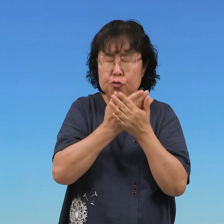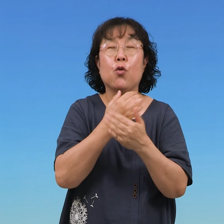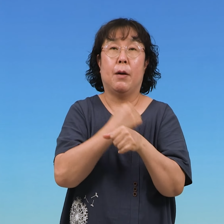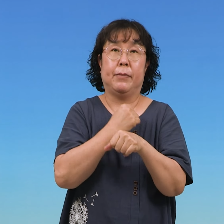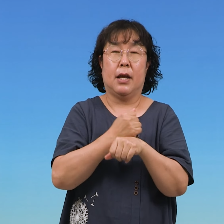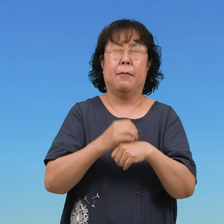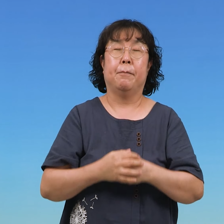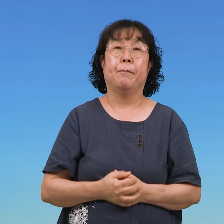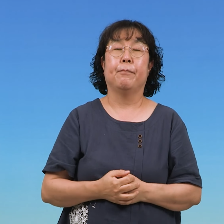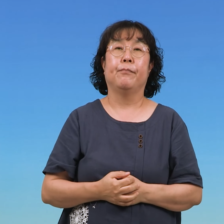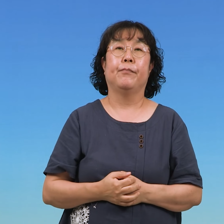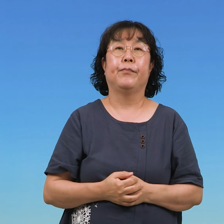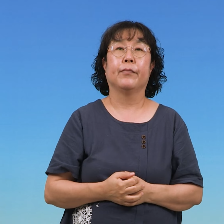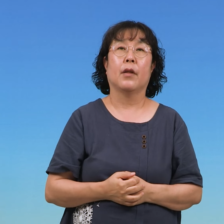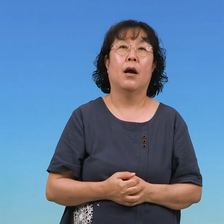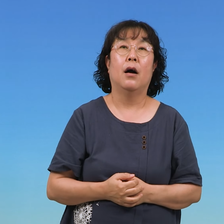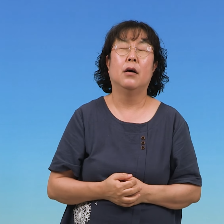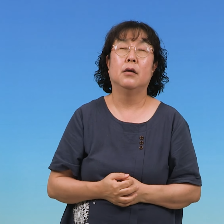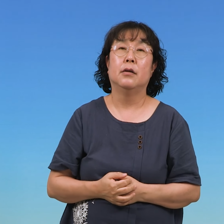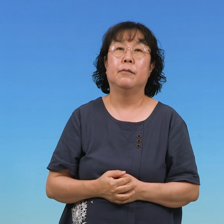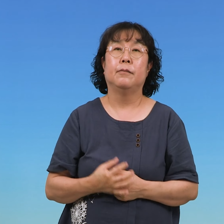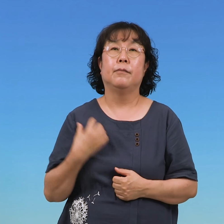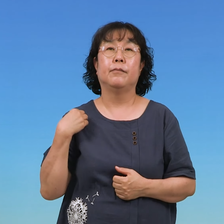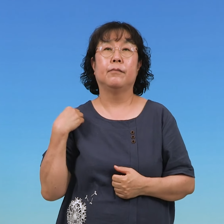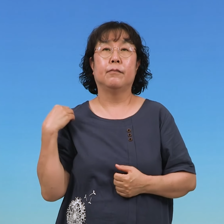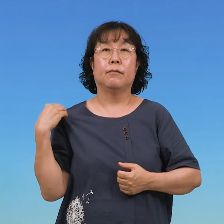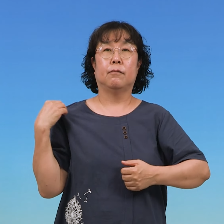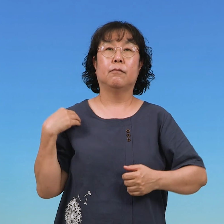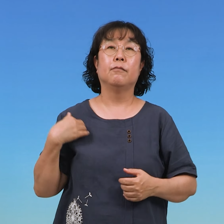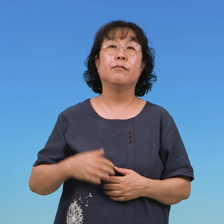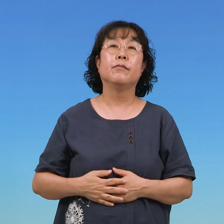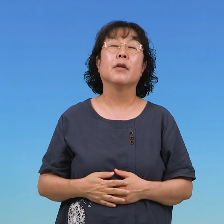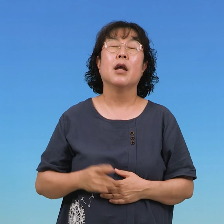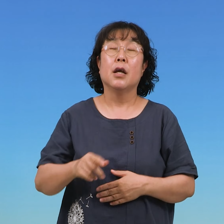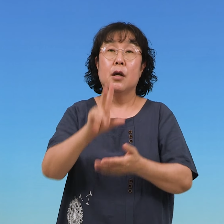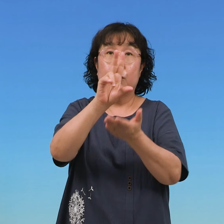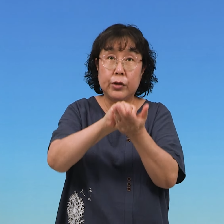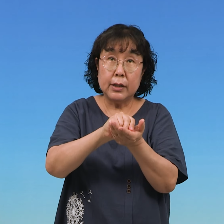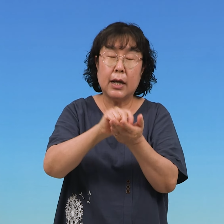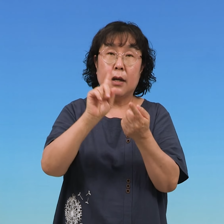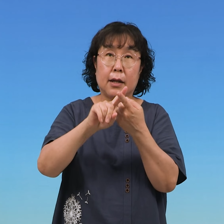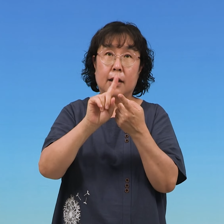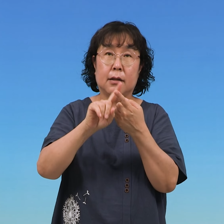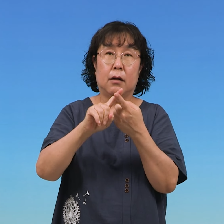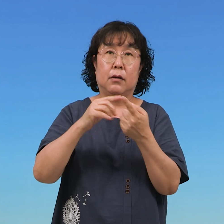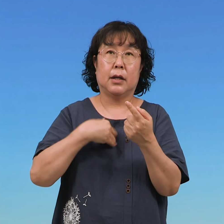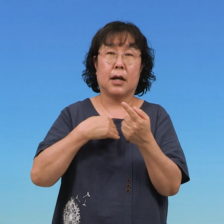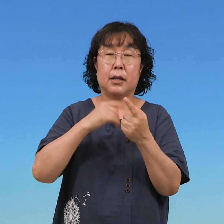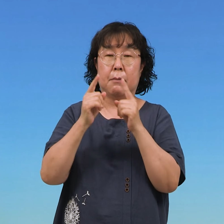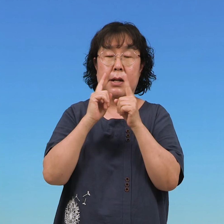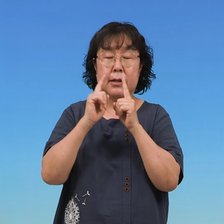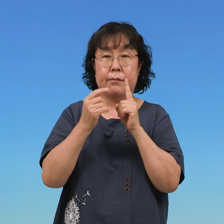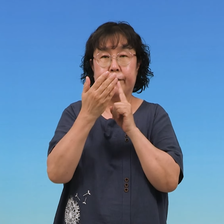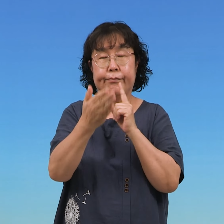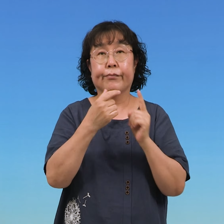거거든요. 그래서 제가 이제 오늘 본문을 가지고 이 문제를 좀 이제 풀어나가려고